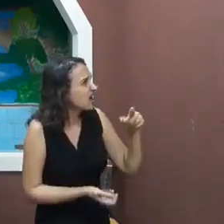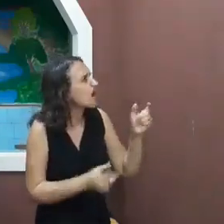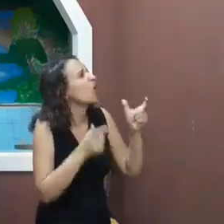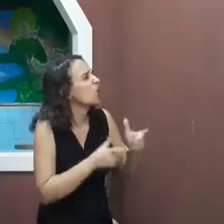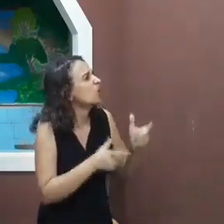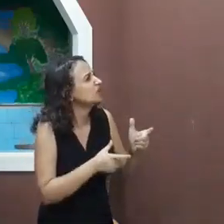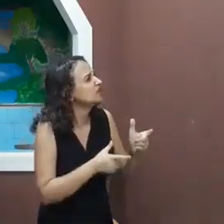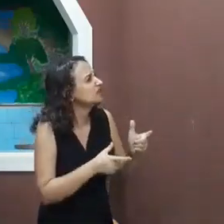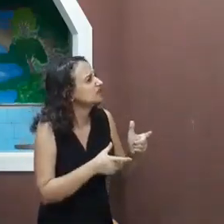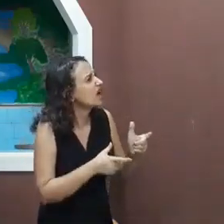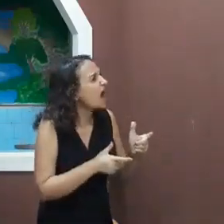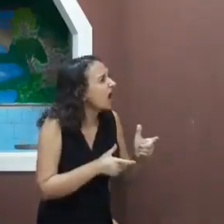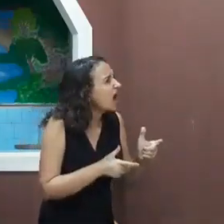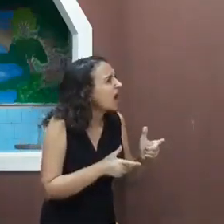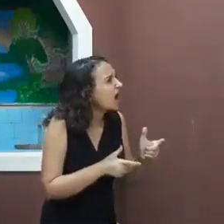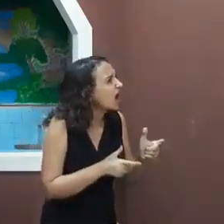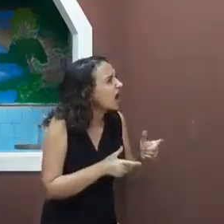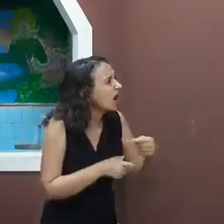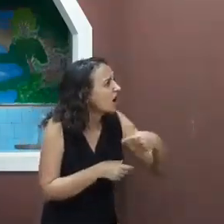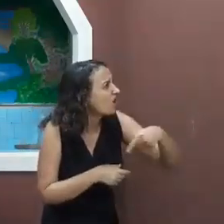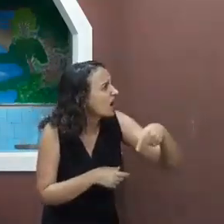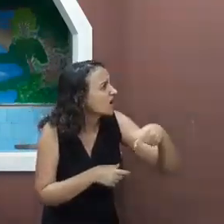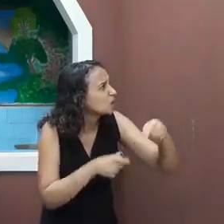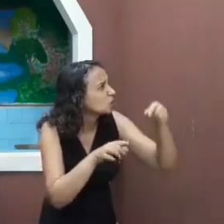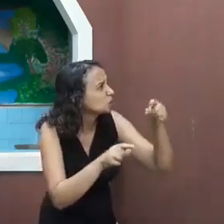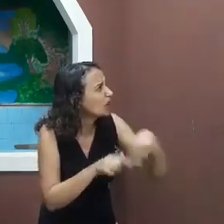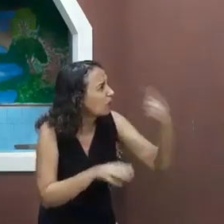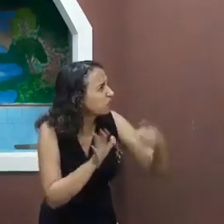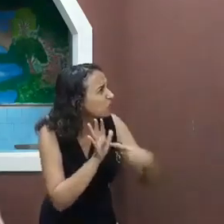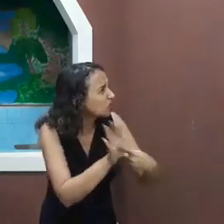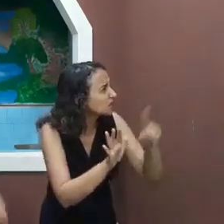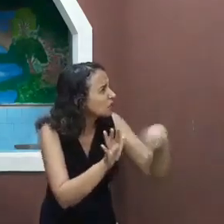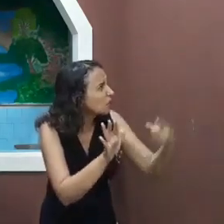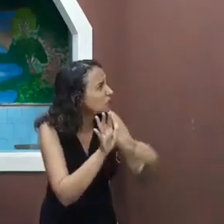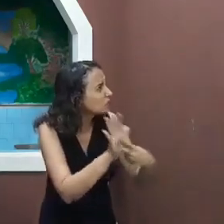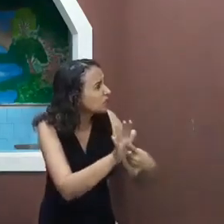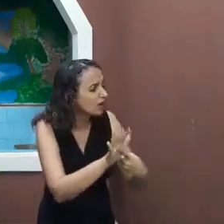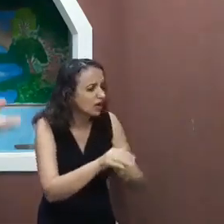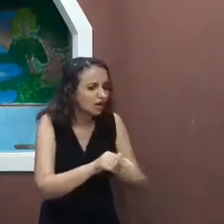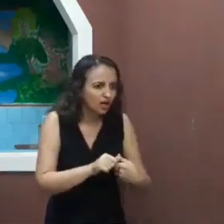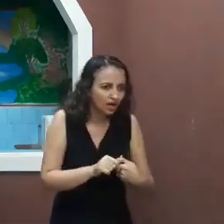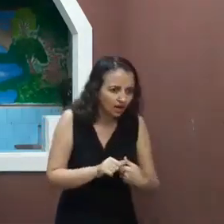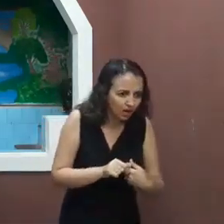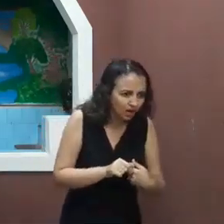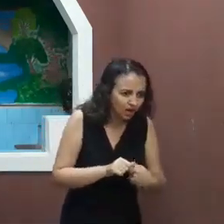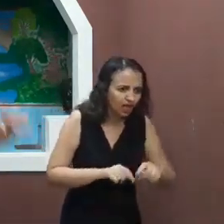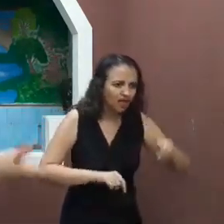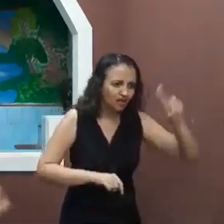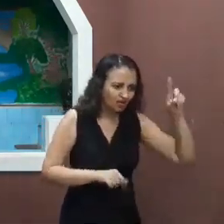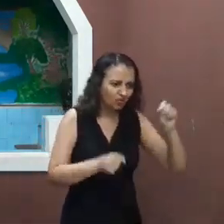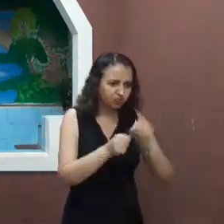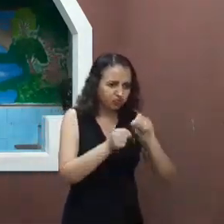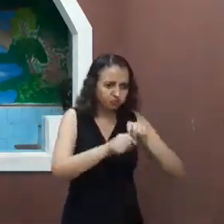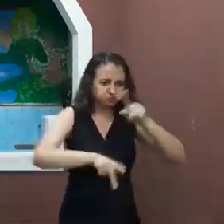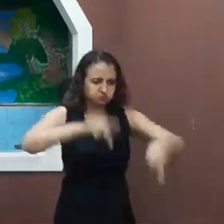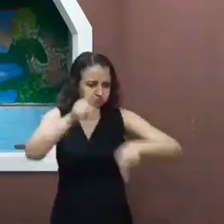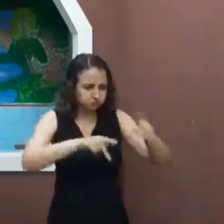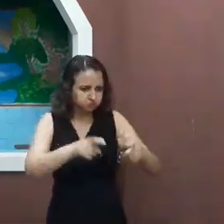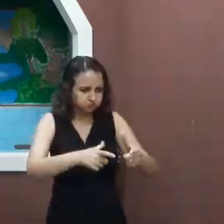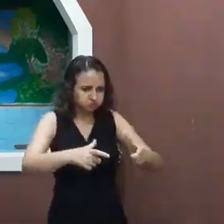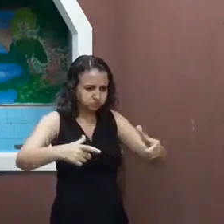E de ti farei uma grande nação. Aí, nossa, não tinha filho. Como vai fazer uma grande nação? Como que vai ser um grande povo? Se ele não